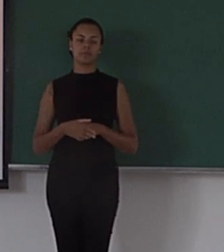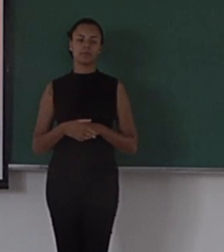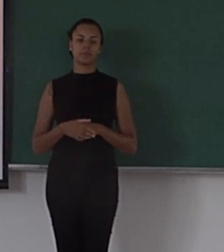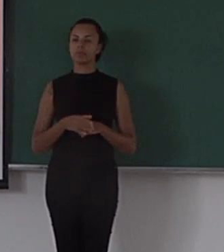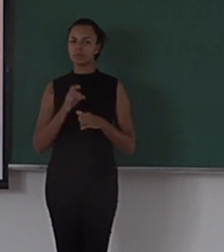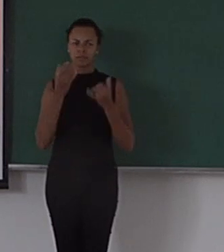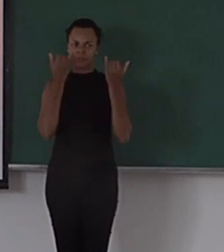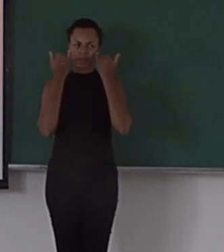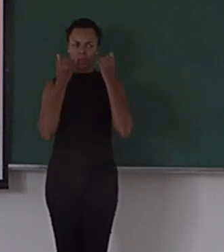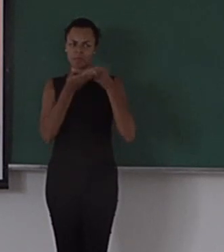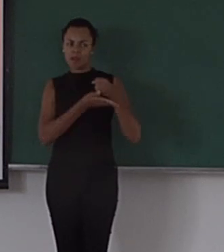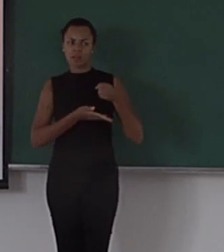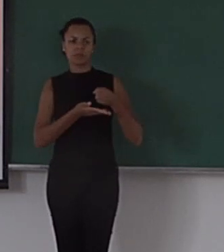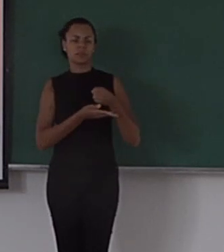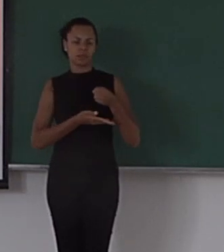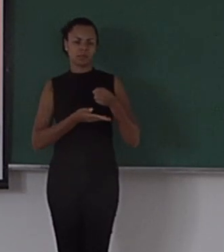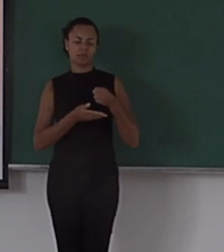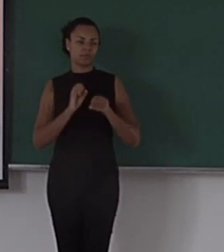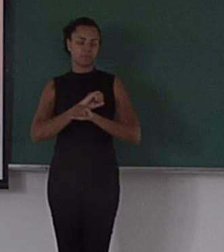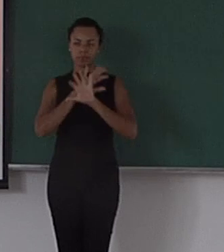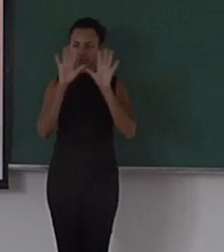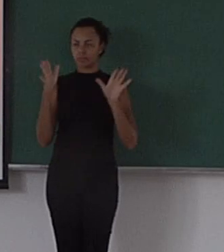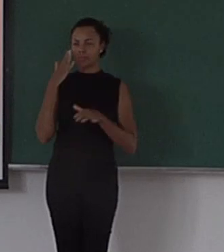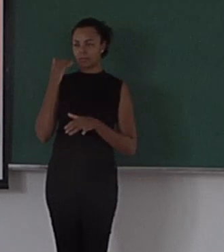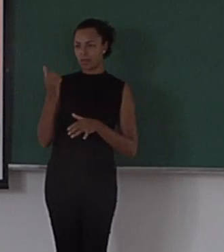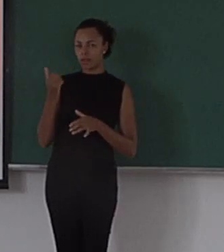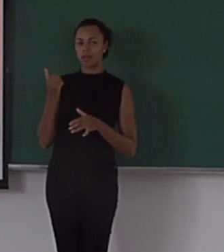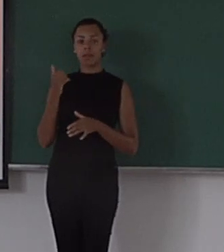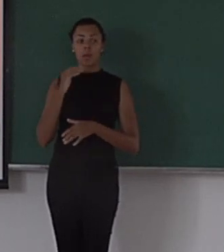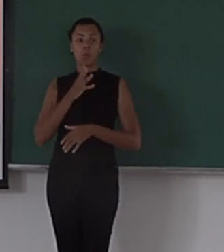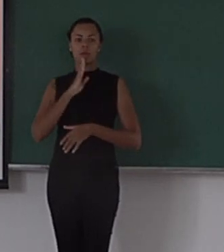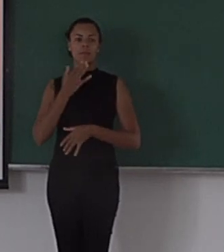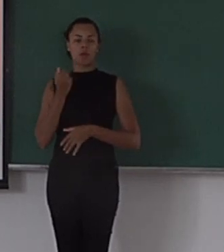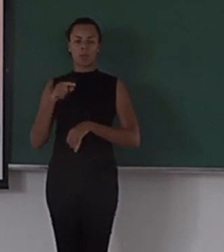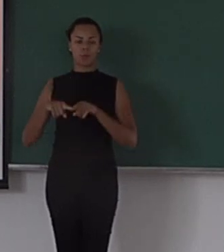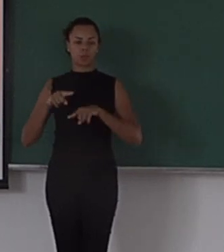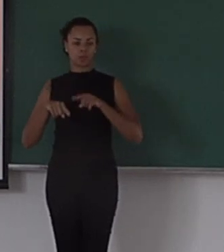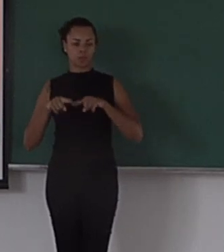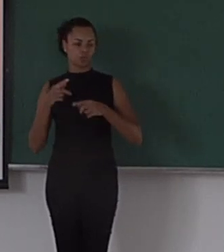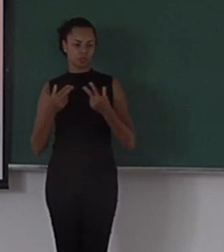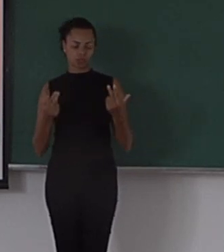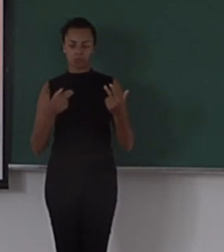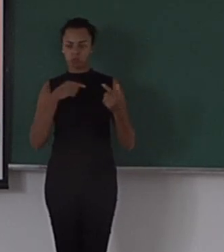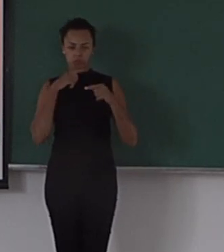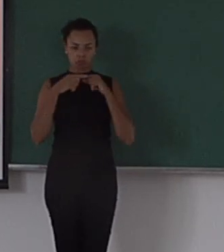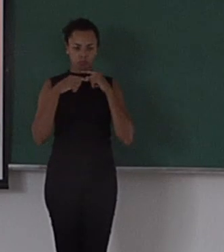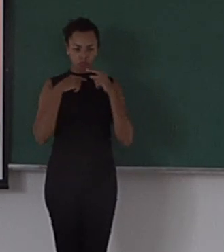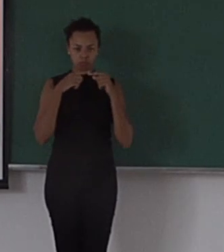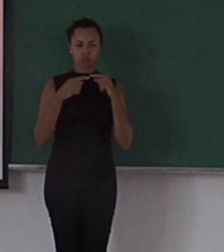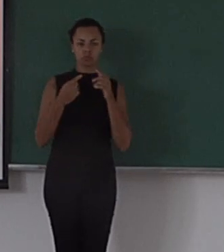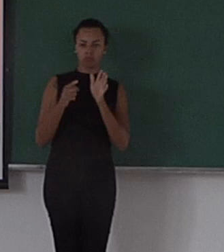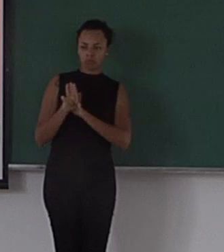são só informações básicas, assim, para a gente esclarecer, lidar melhor com esses produtos. Então, se alguém tiver dúvida, quiser fazer